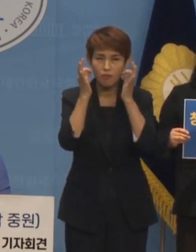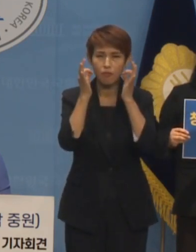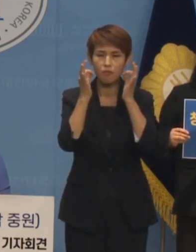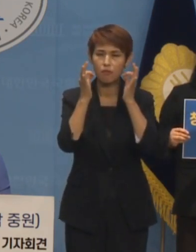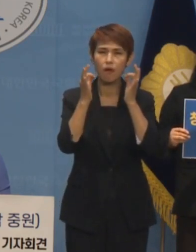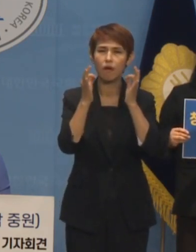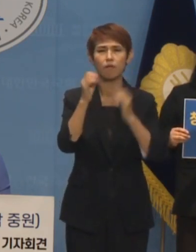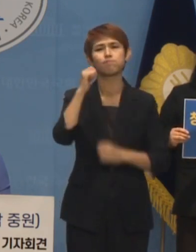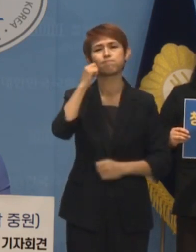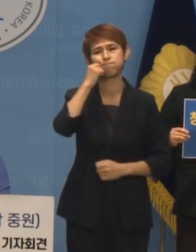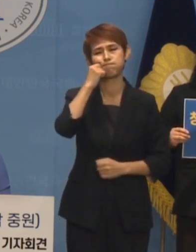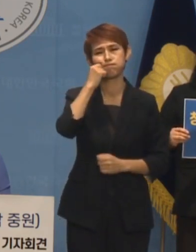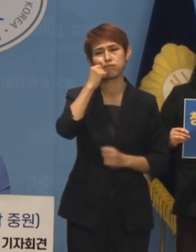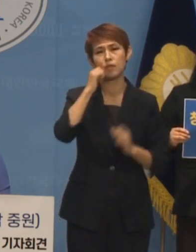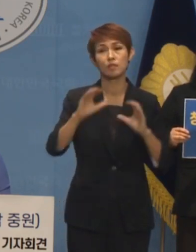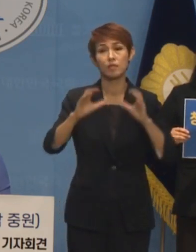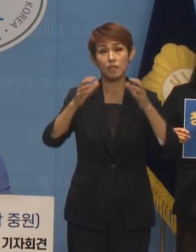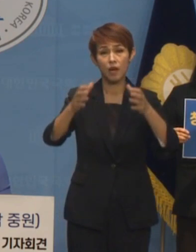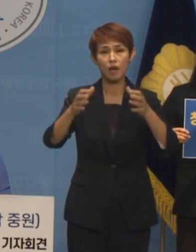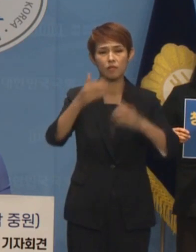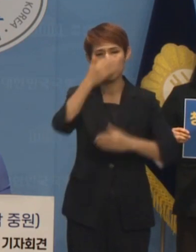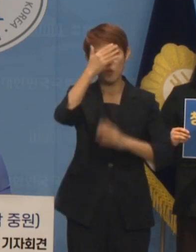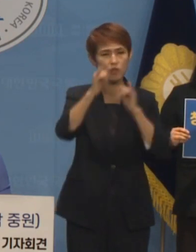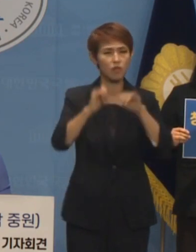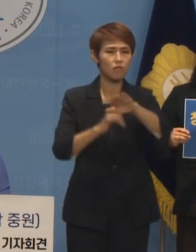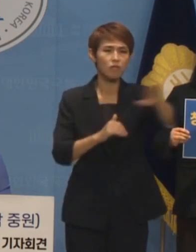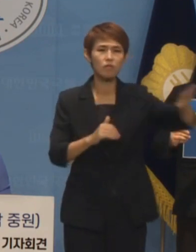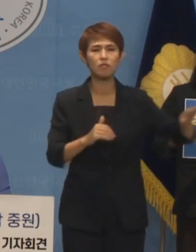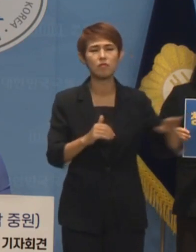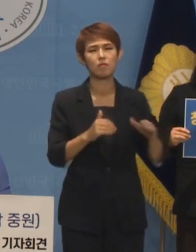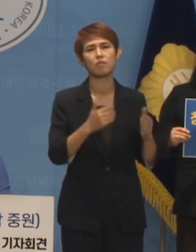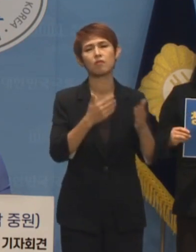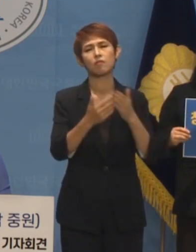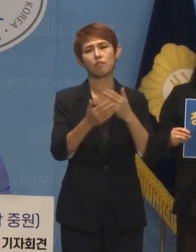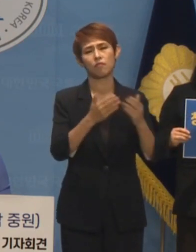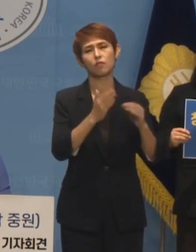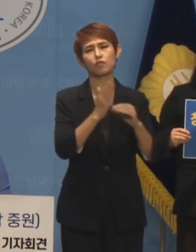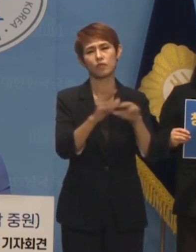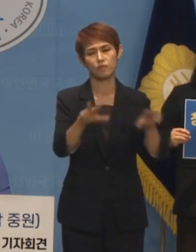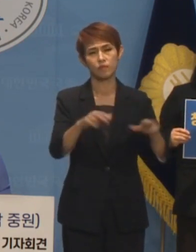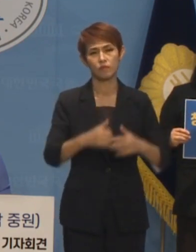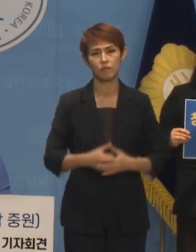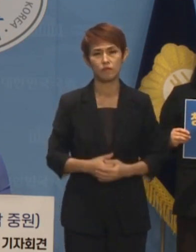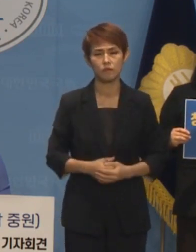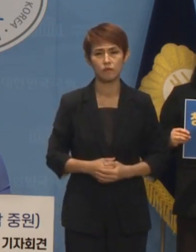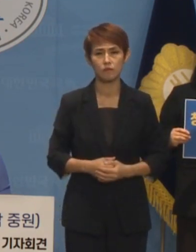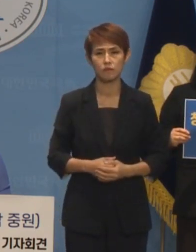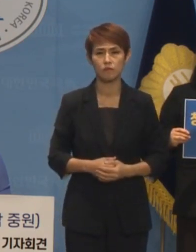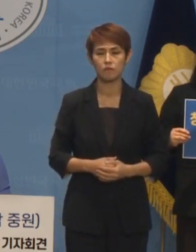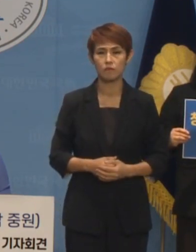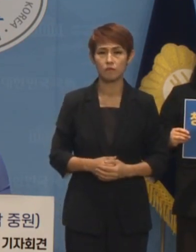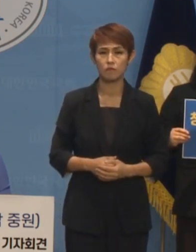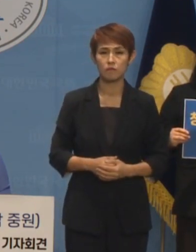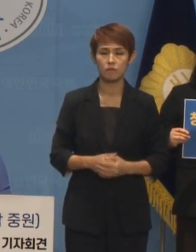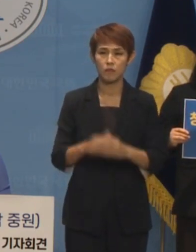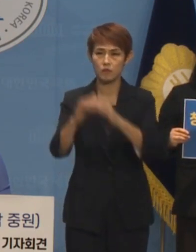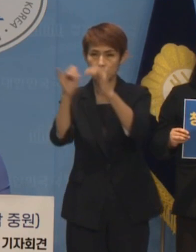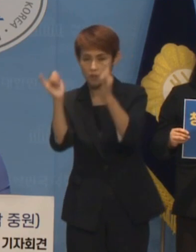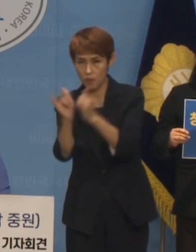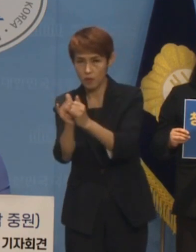수 없는 세상은 우리 청년들이 겪고 있는 현실의 벽입니다. 그러다 보니 사회로부터,